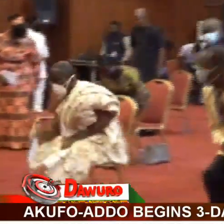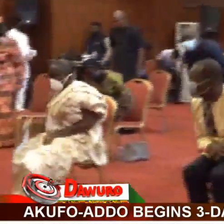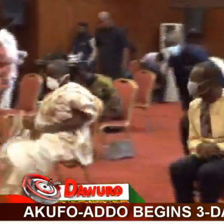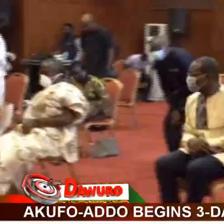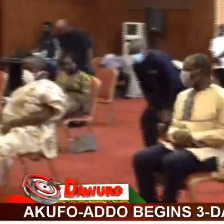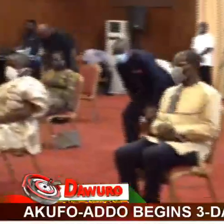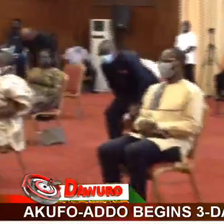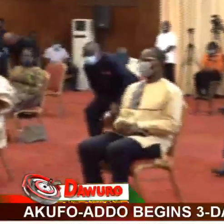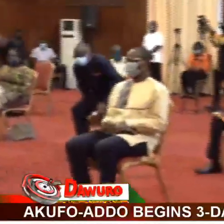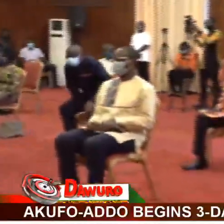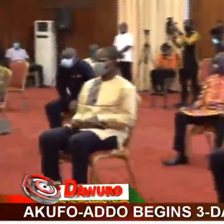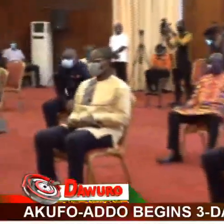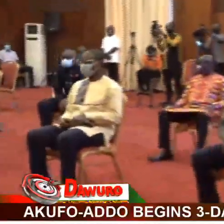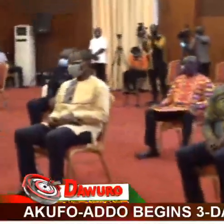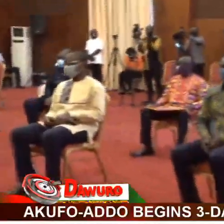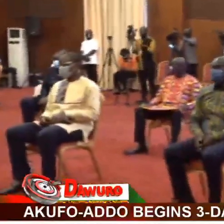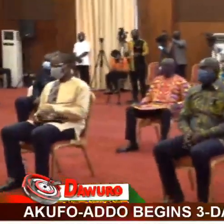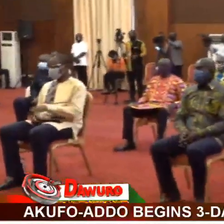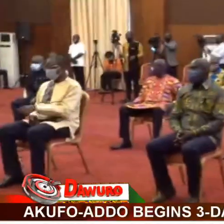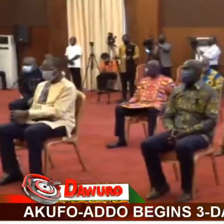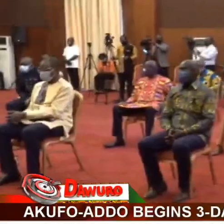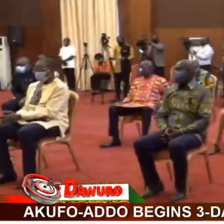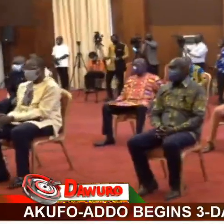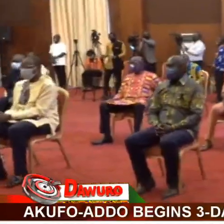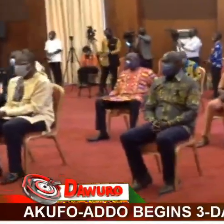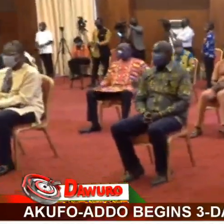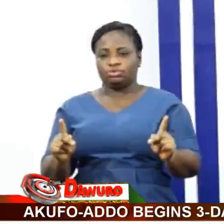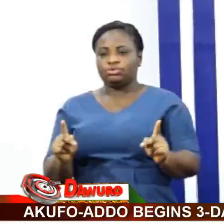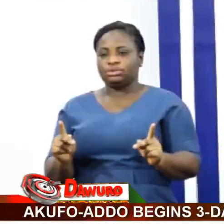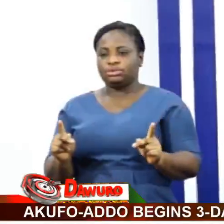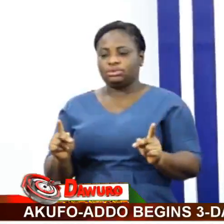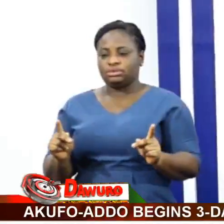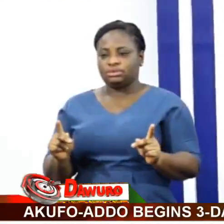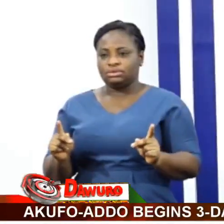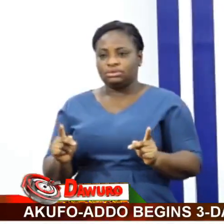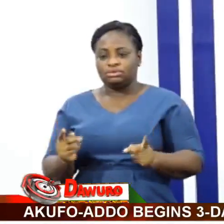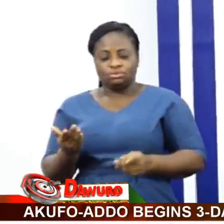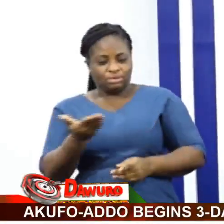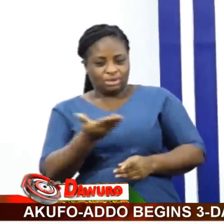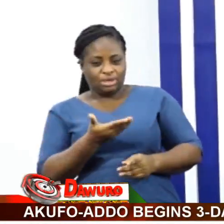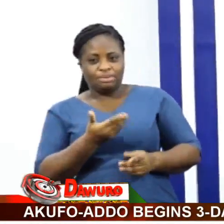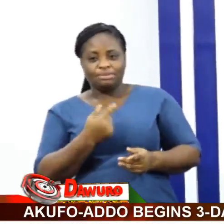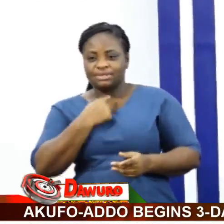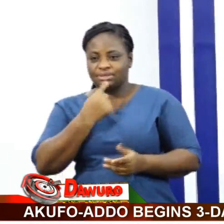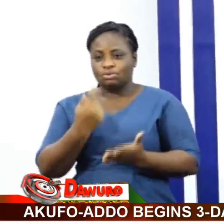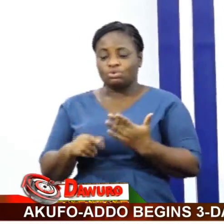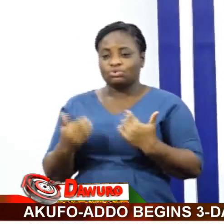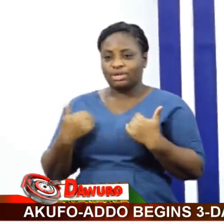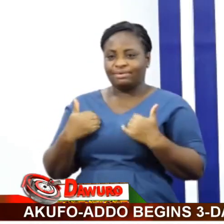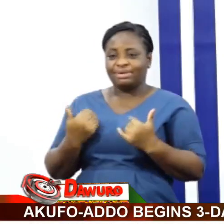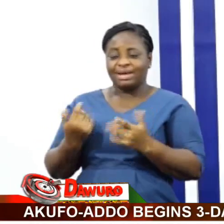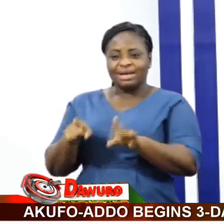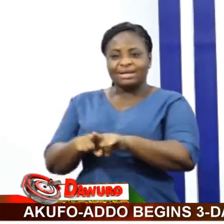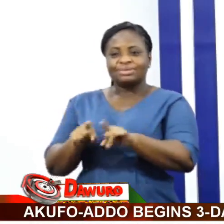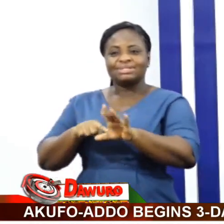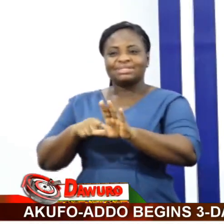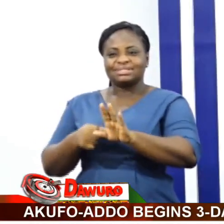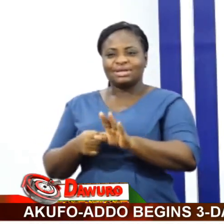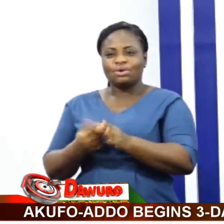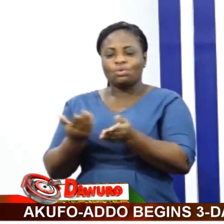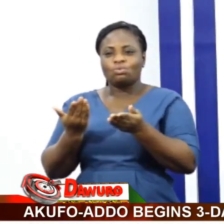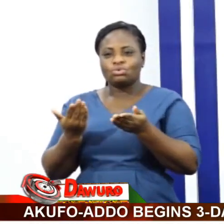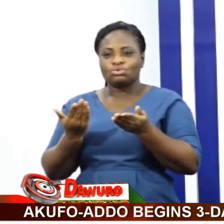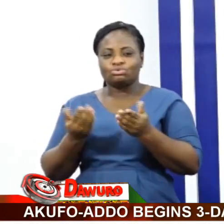COVID-19 enyia insunsan so Ewa eungu mesu ya Apo muden Eje die Gana yinsika seme Ene emmya miyakuro